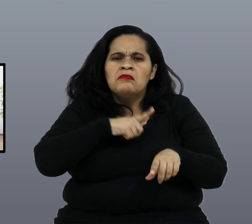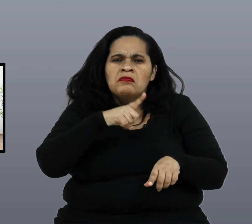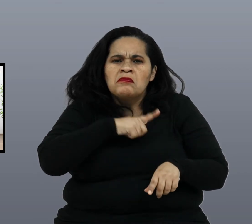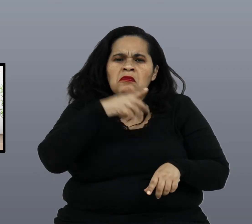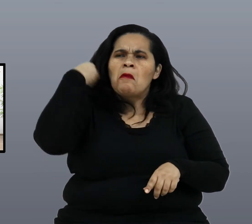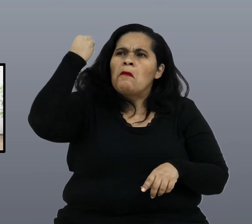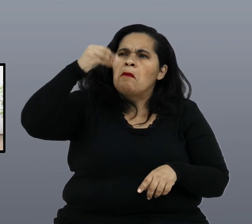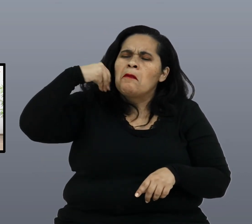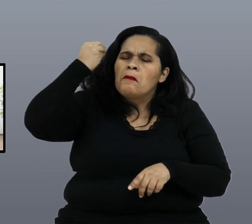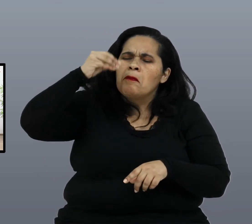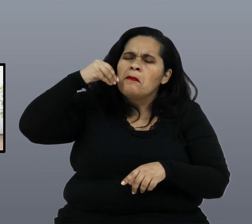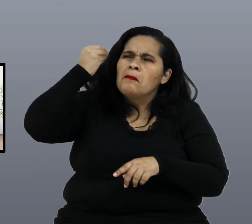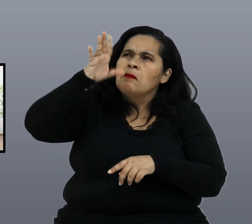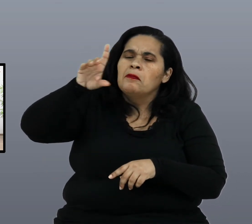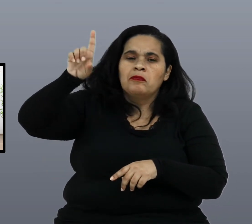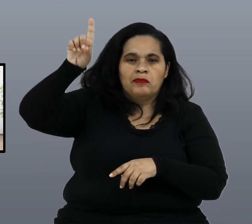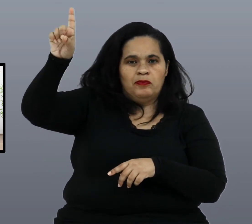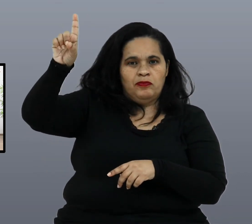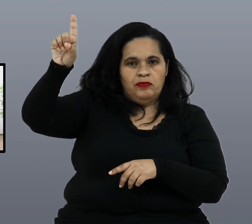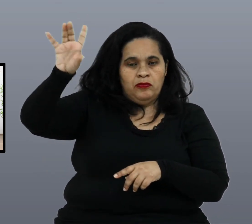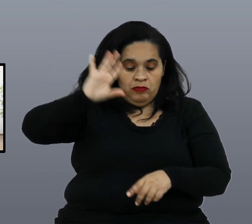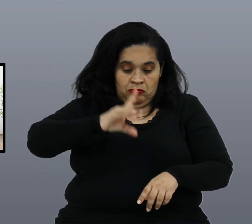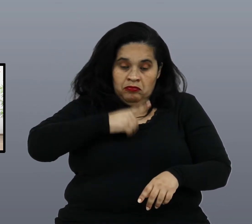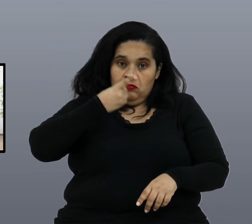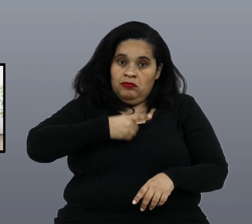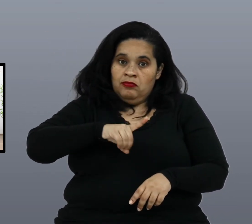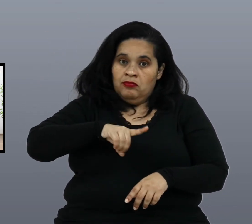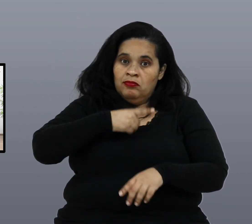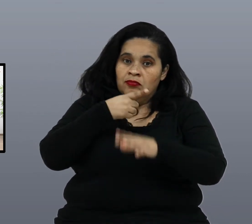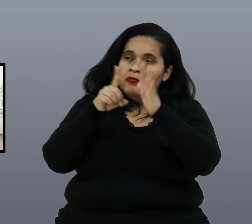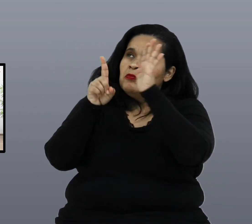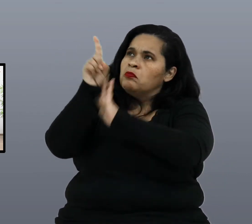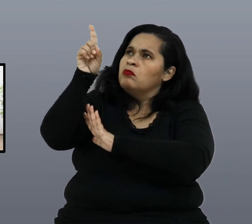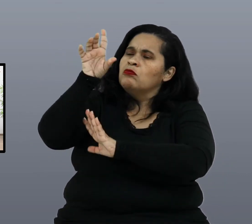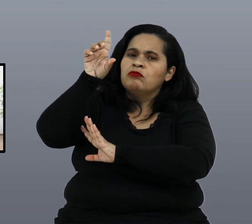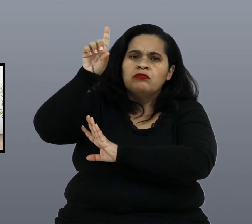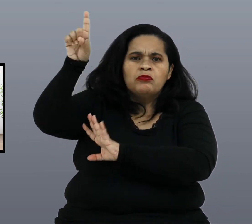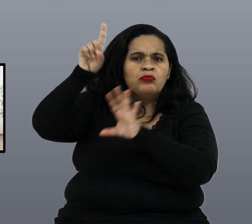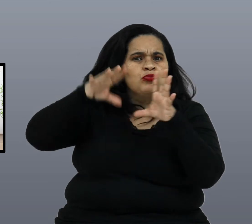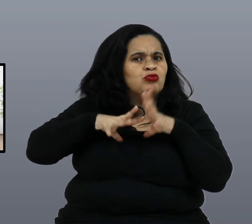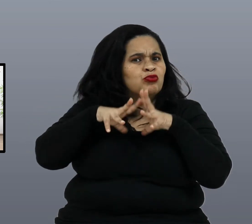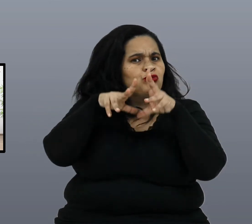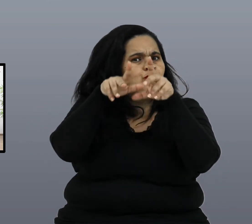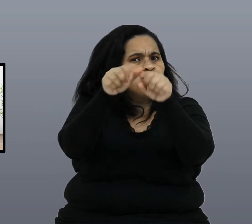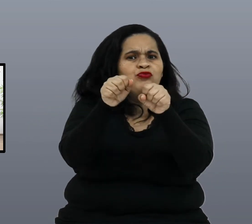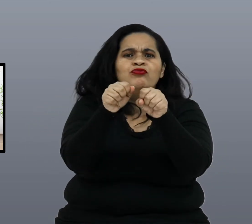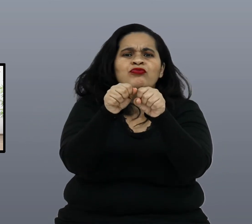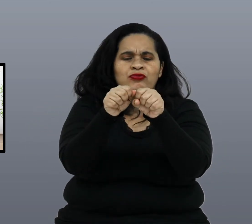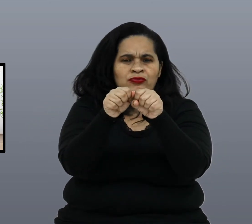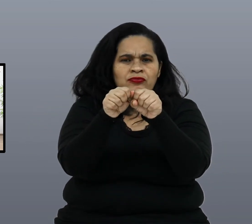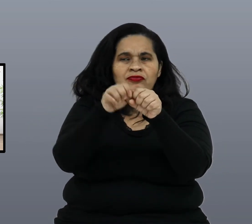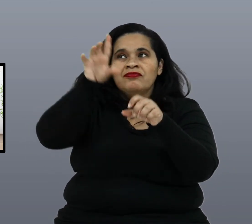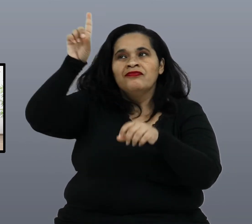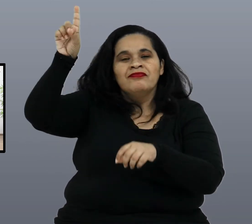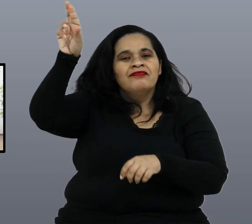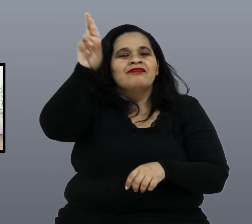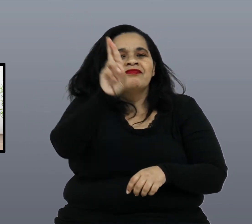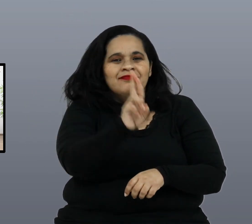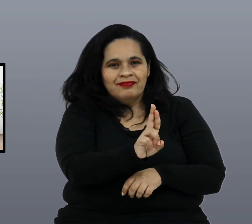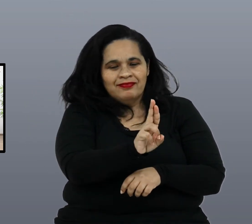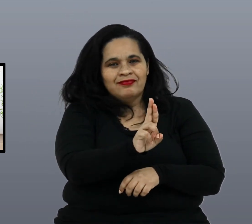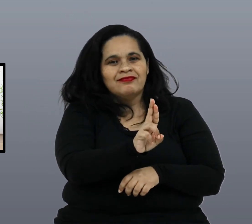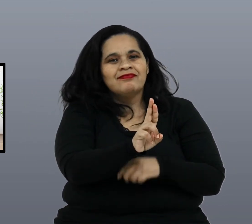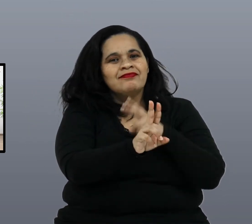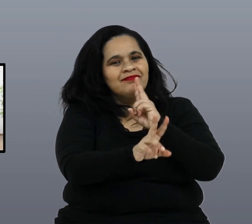ele pergunta para Deus, né? Ele vê Deus em toda a história, mas ele pergunta, né? E Deus responde, né? E Deus responde para ele,